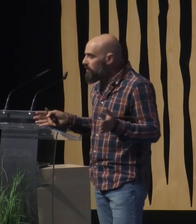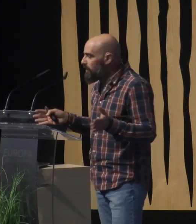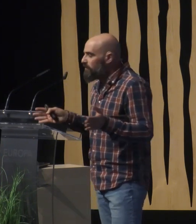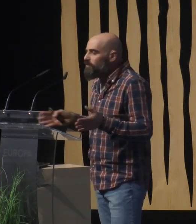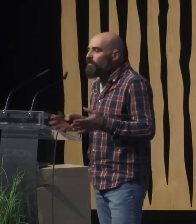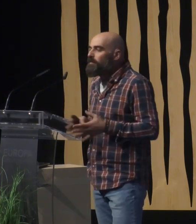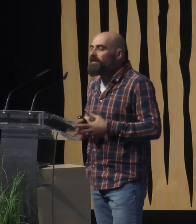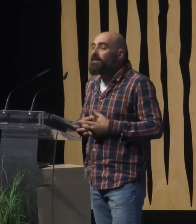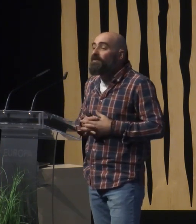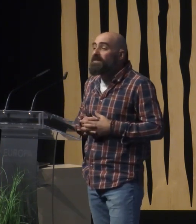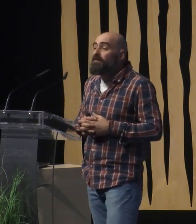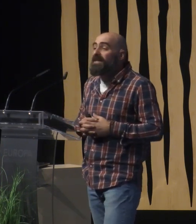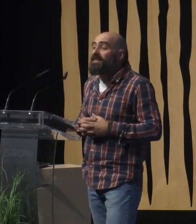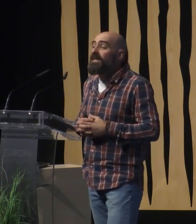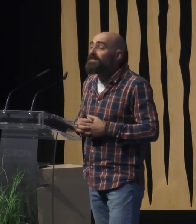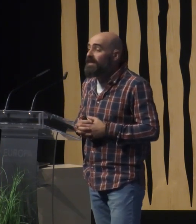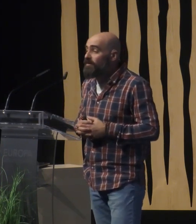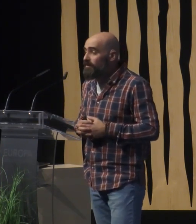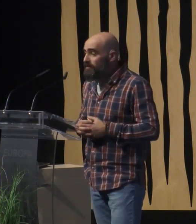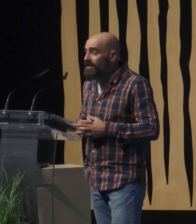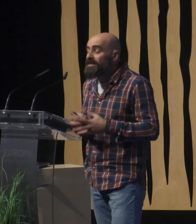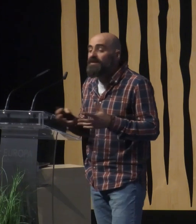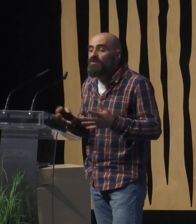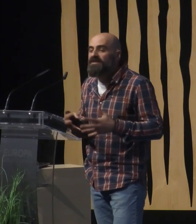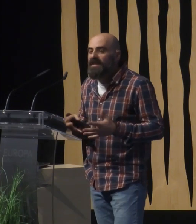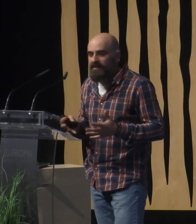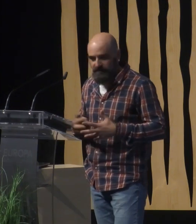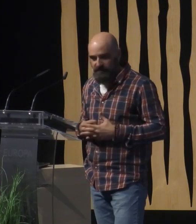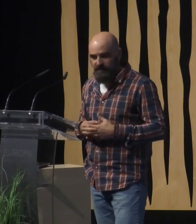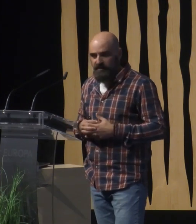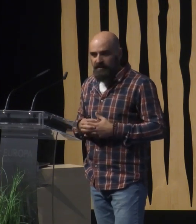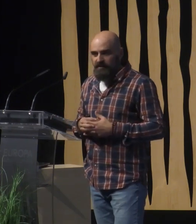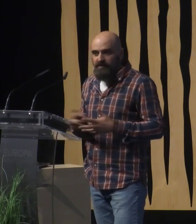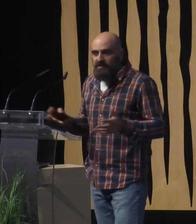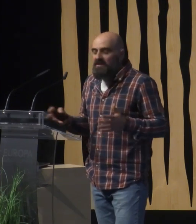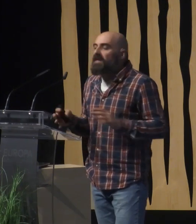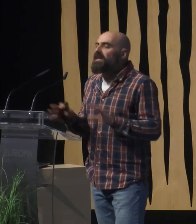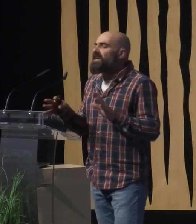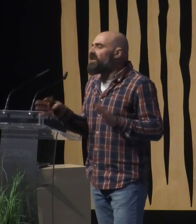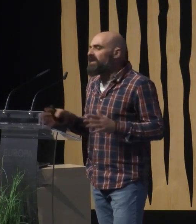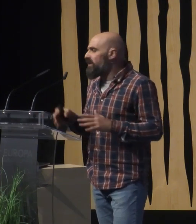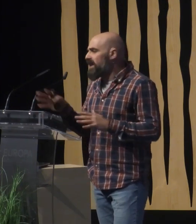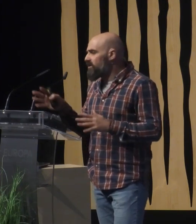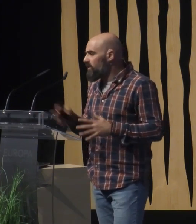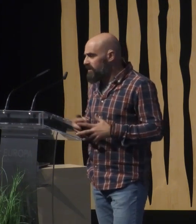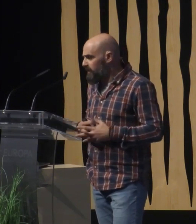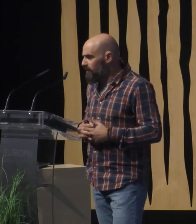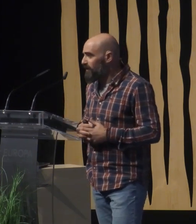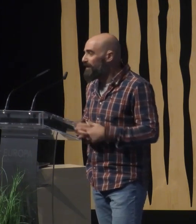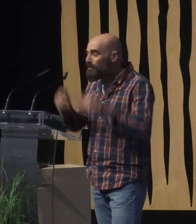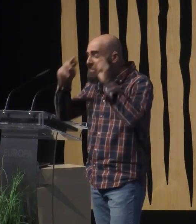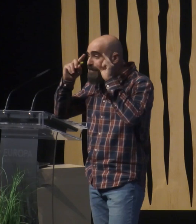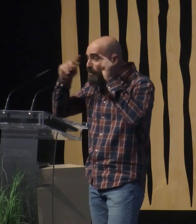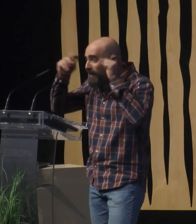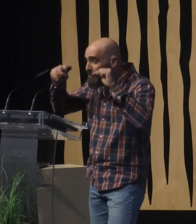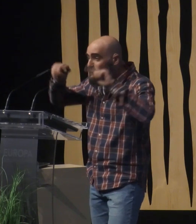Entonces nosotros de repente, para cuando pasa a hablar, dice, ¿qué, castigado, no? O sea, ya se autocastigan. ¿No? Y ahí está, ya ha llegado tarde, mira, que no salgo el sábado. No,